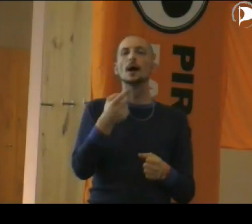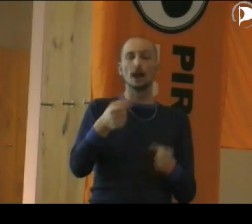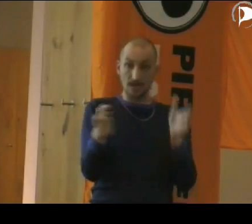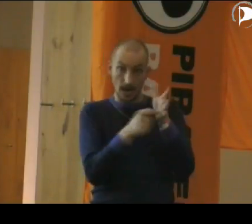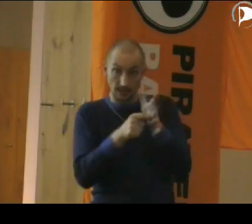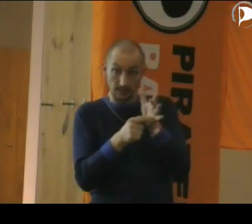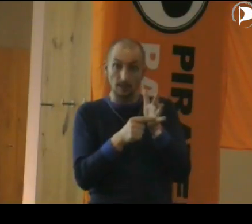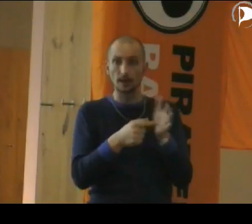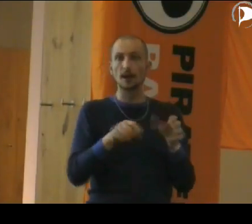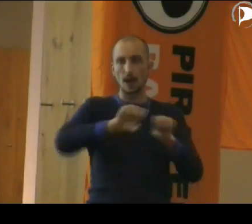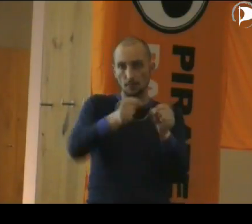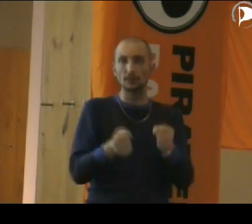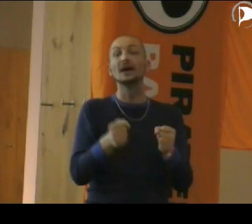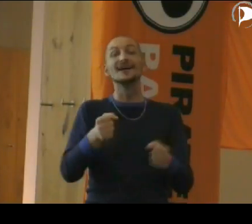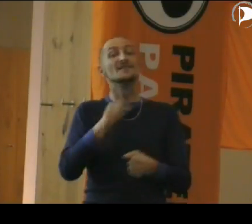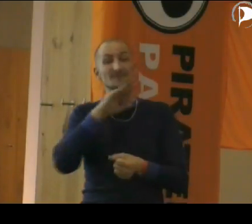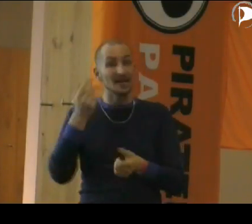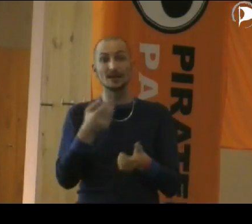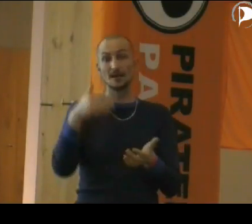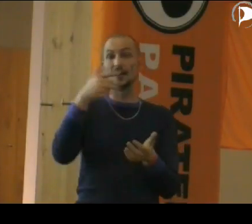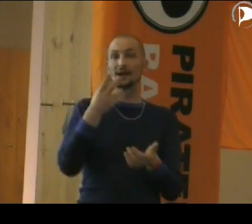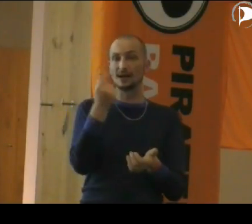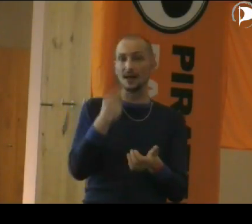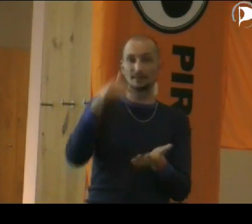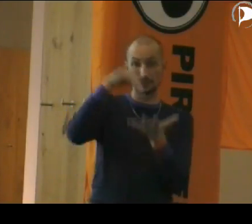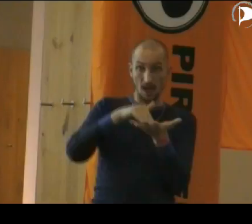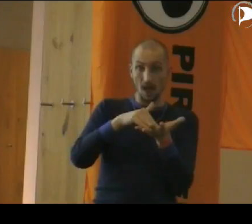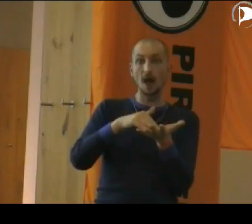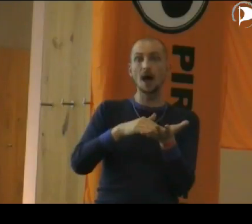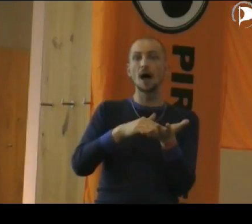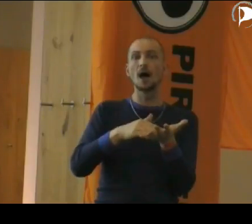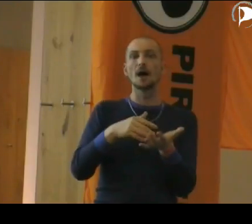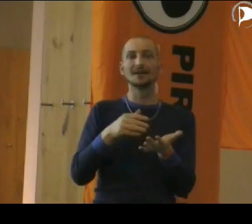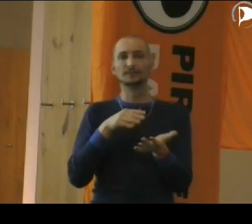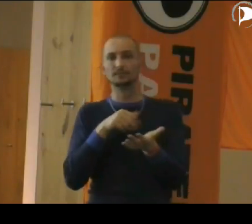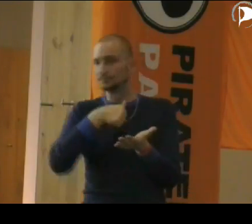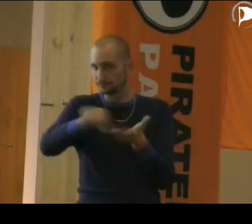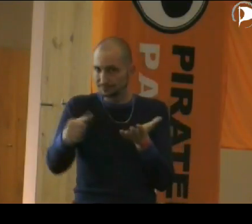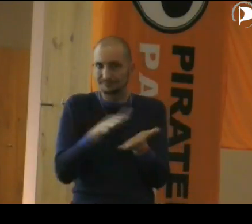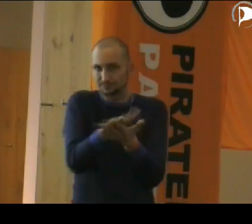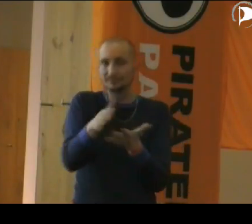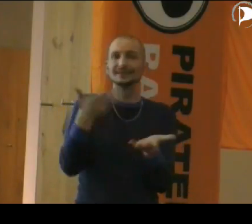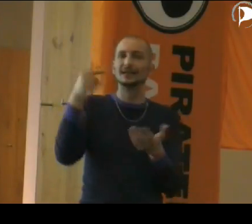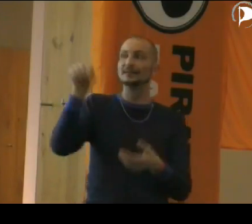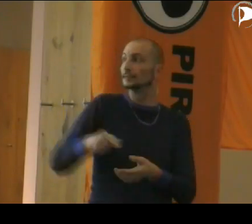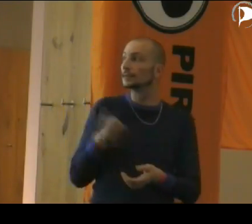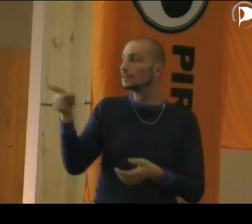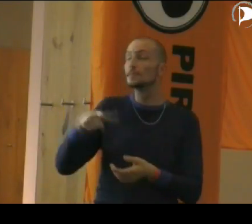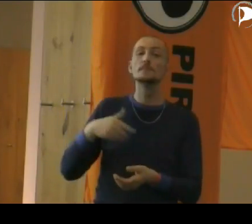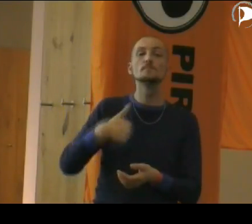ausgeben wollen ich hatte so ein bisschen das gefühl haben tierisch mehr für den vorstellungen des vorsitzenden aller ideen